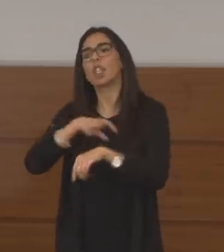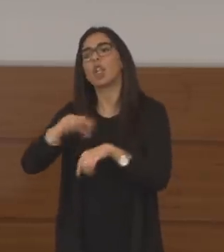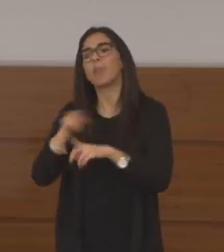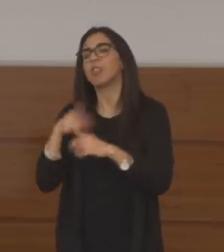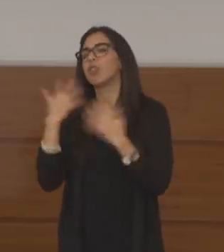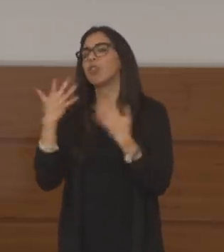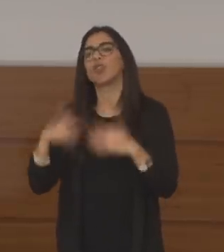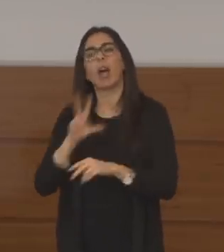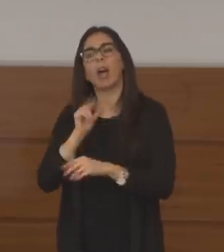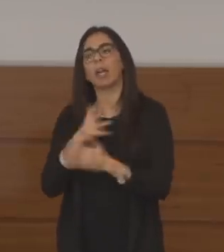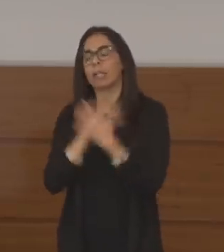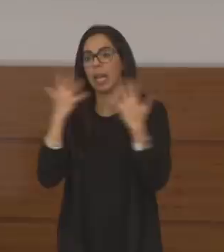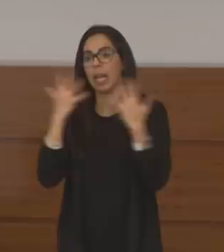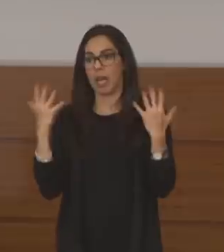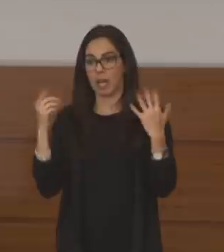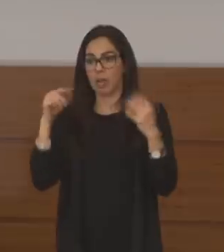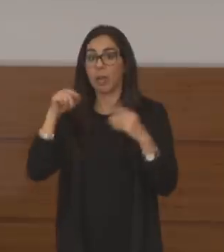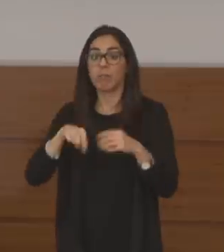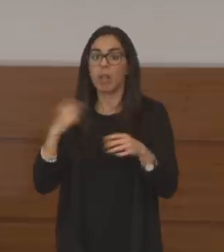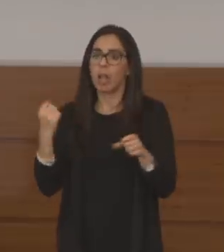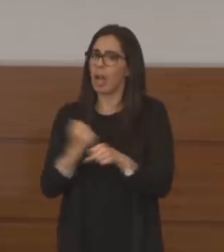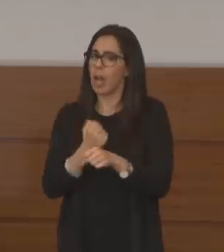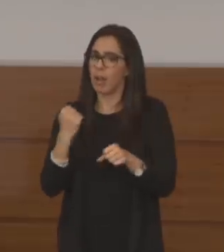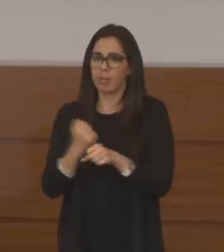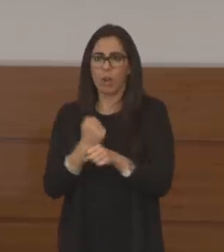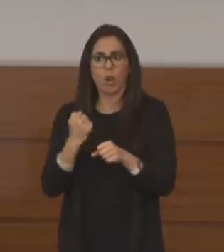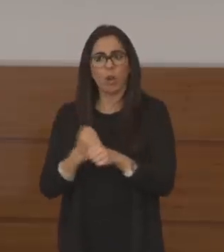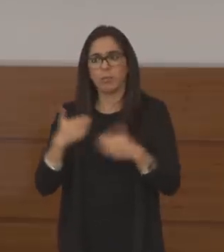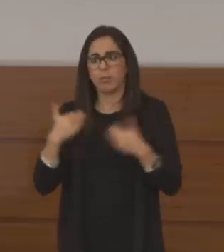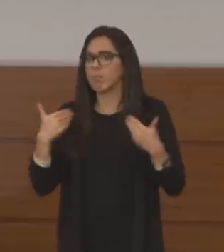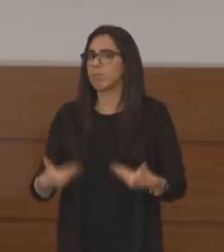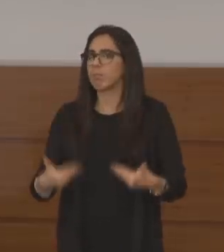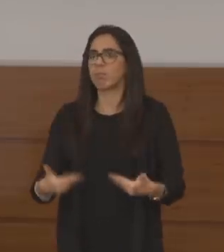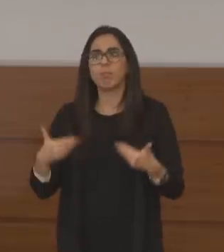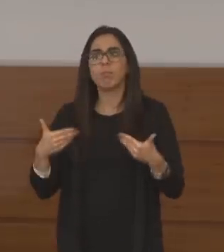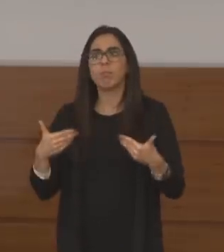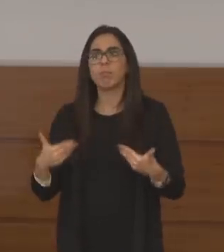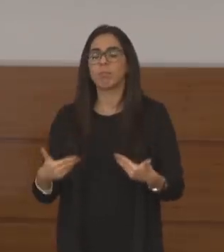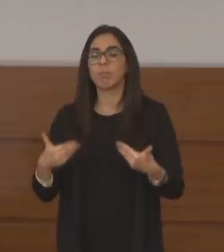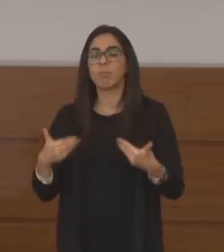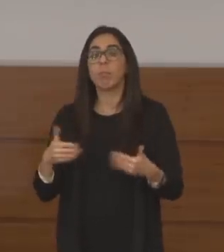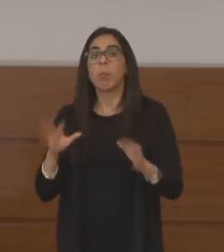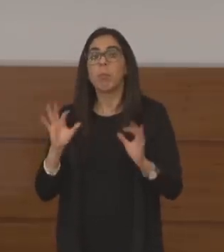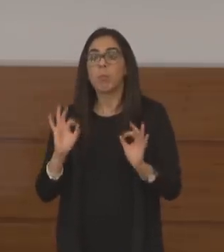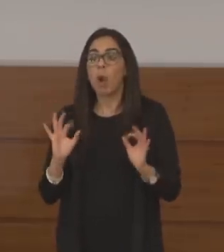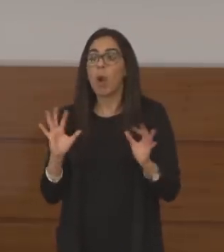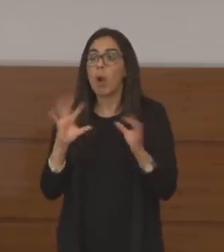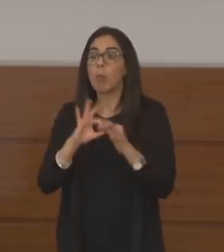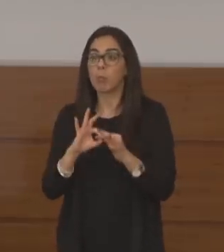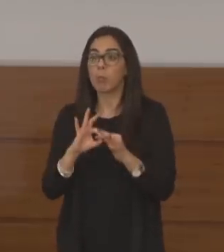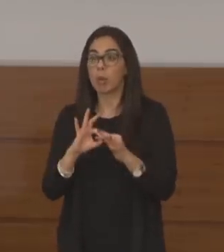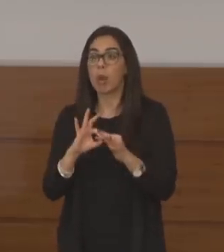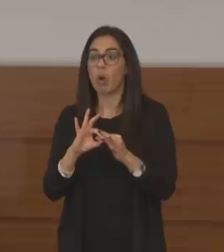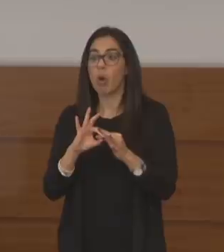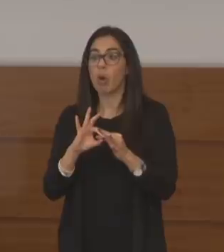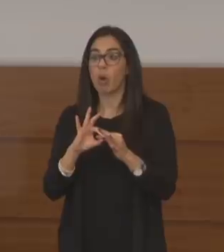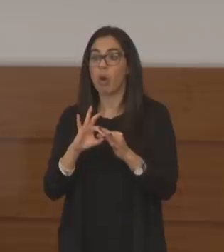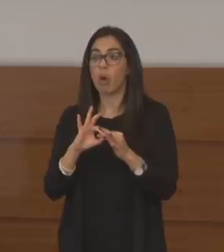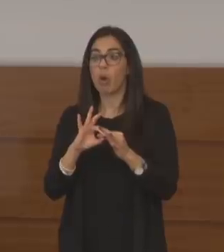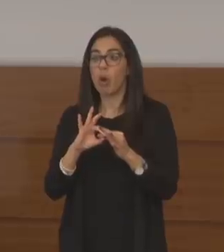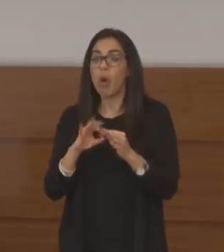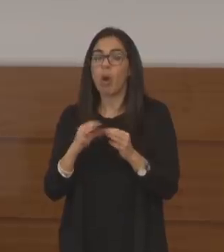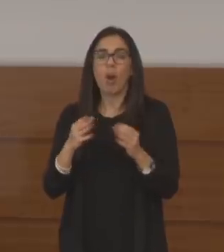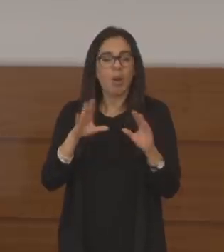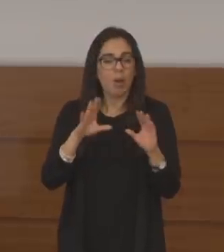c'è un lavoro immane che riguarda la parte di acquisizione di beni